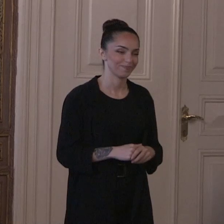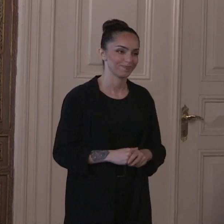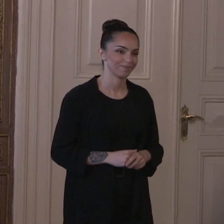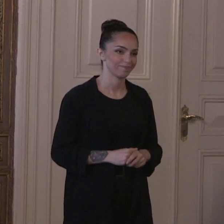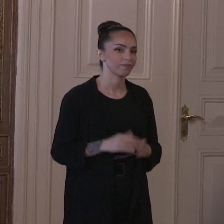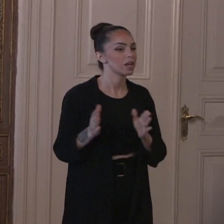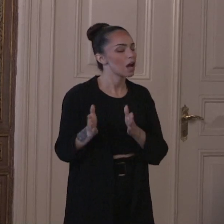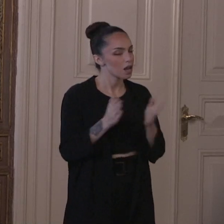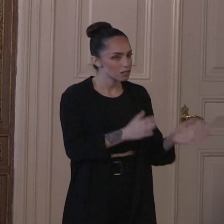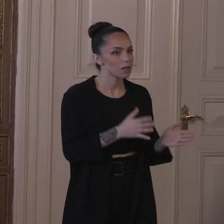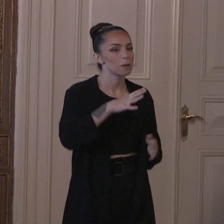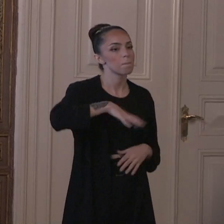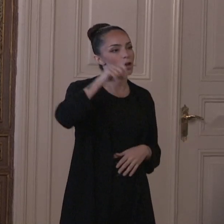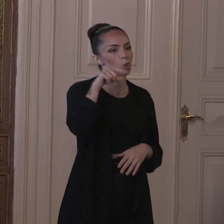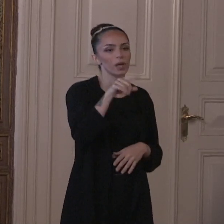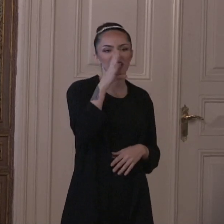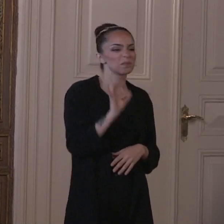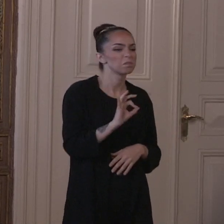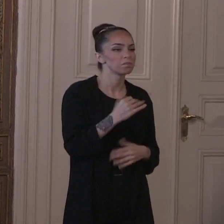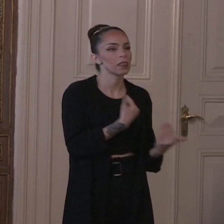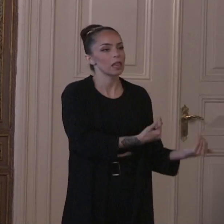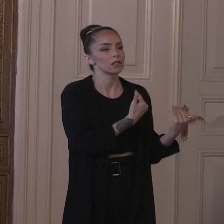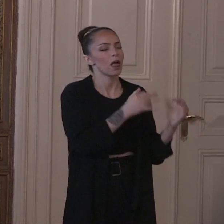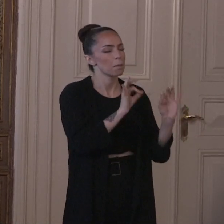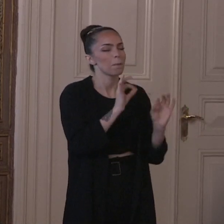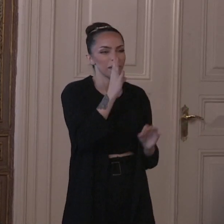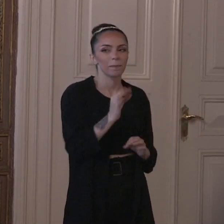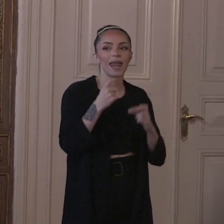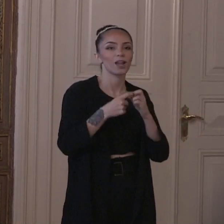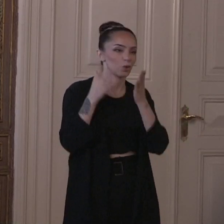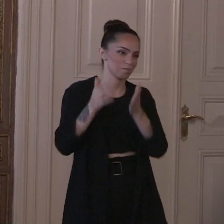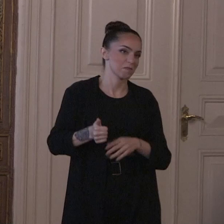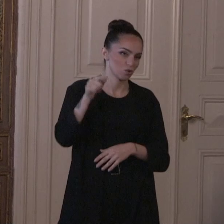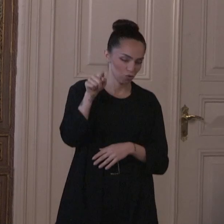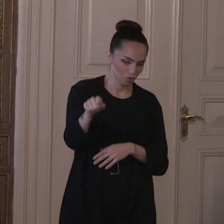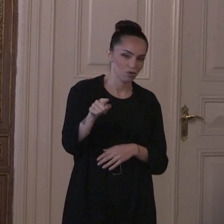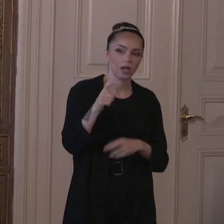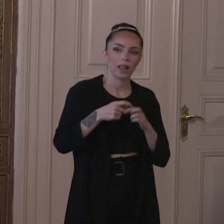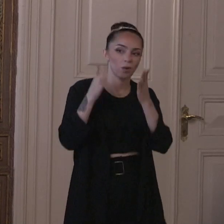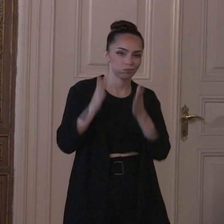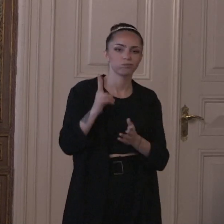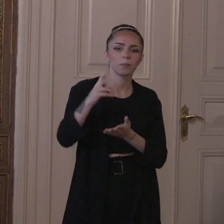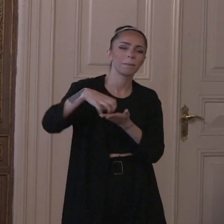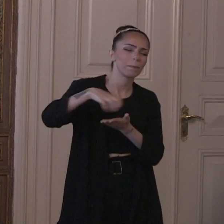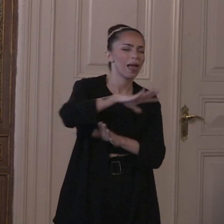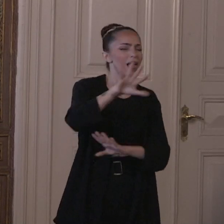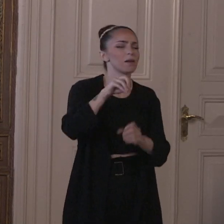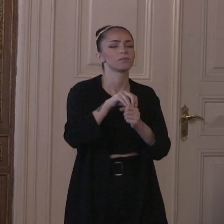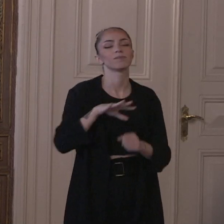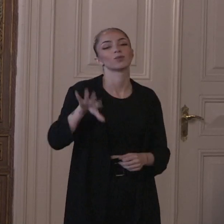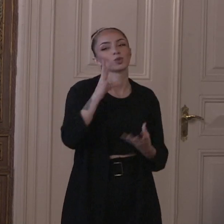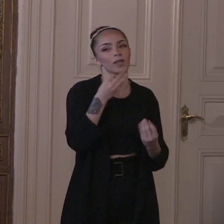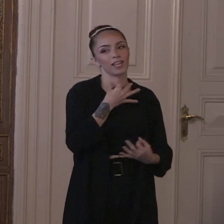hissettim. Ayrıca merkeze yakın destek veren Sayın Rektörümüz ve Rektörlüğümüz ilgili birimlerine de en